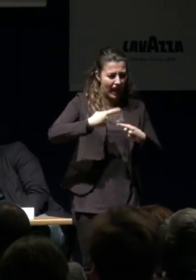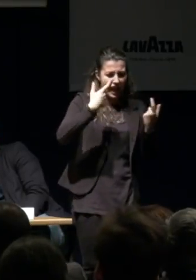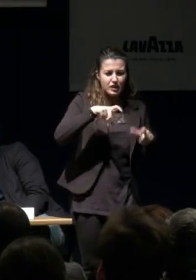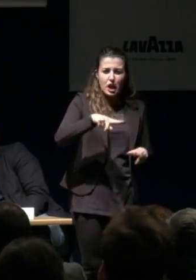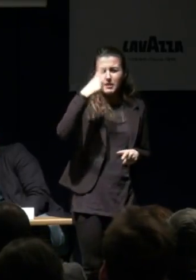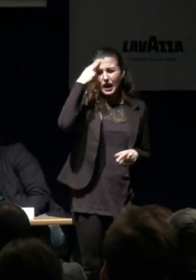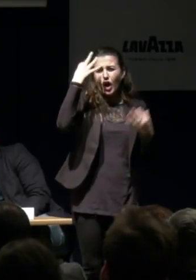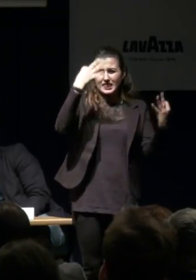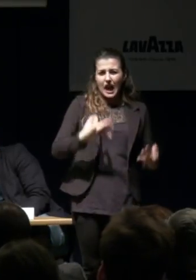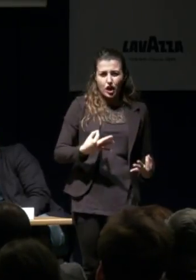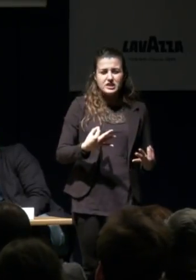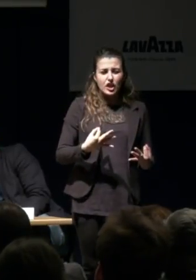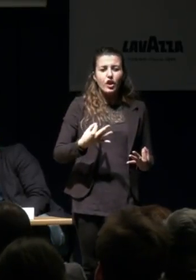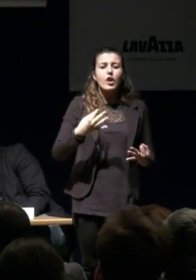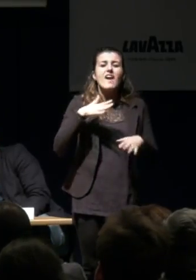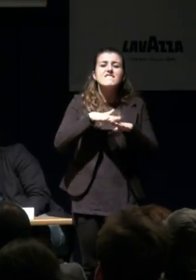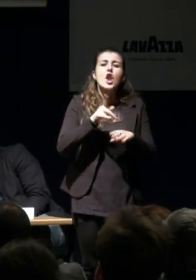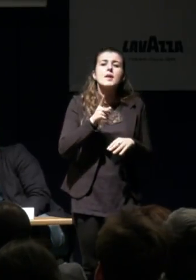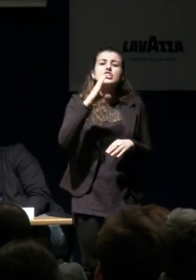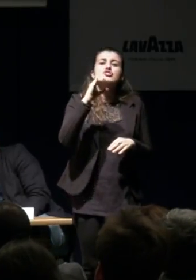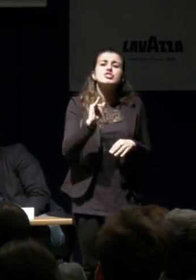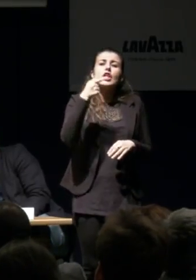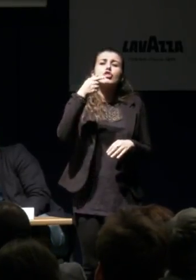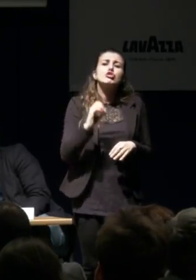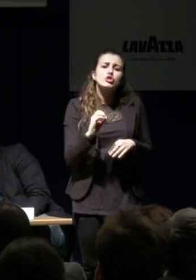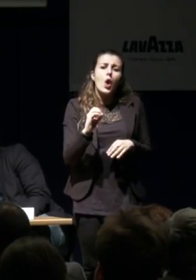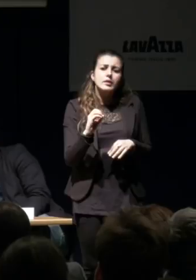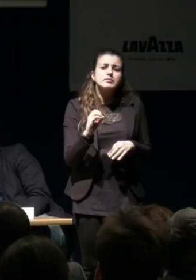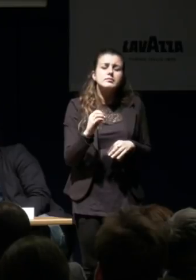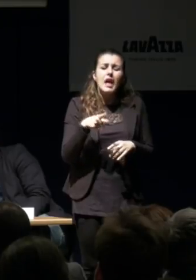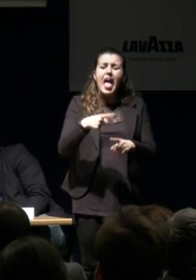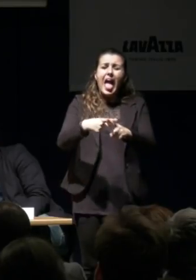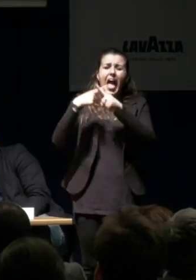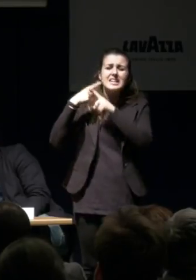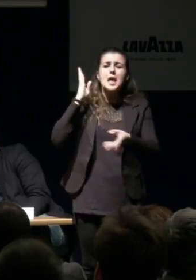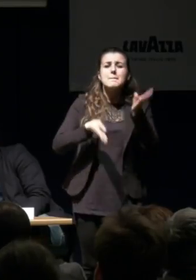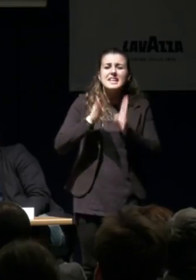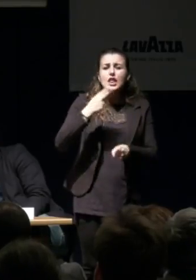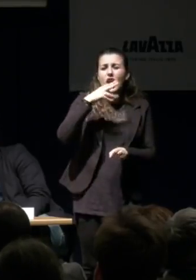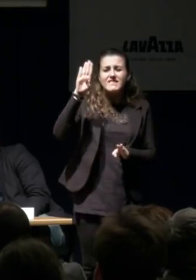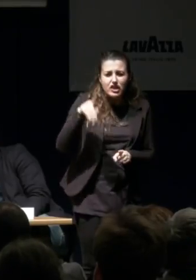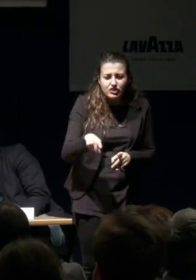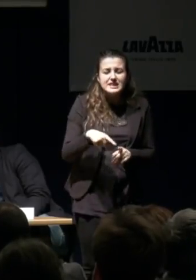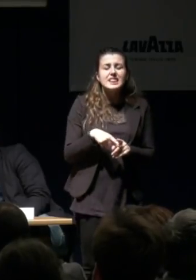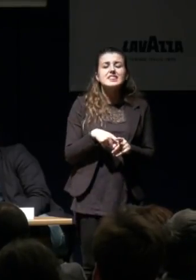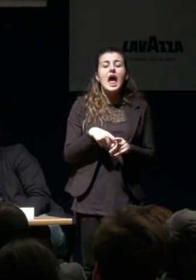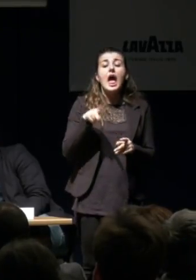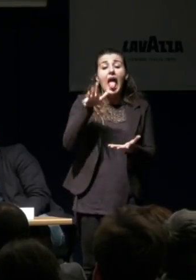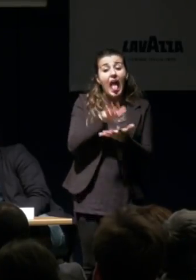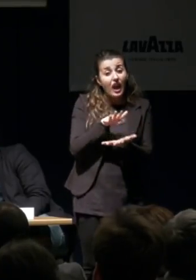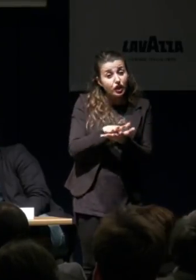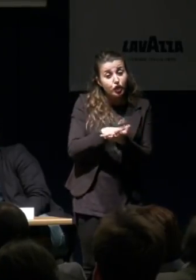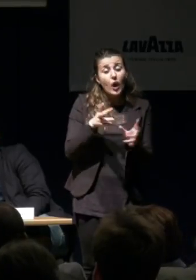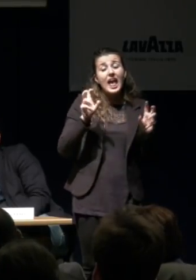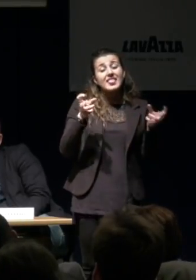avanti si ricorderanno il fenomeno cito questo ex picchiatore fascista editore di